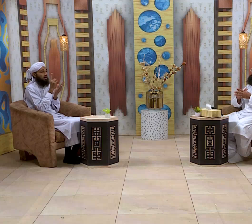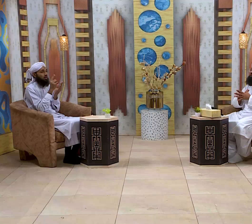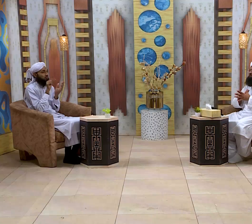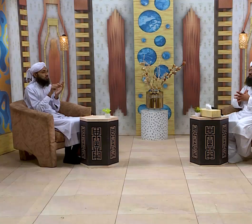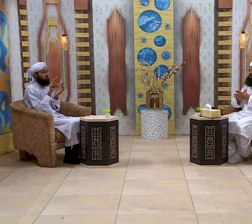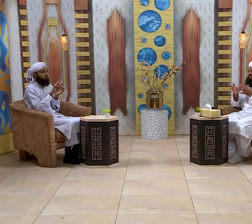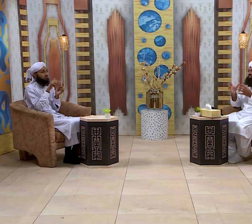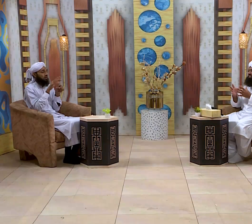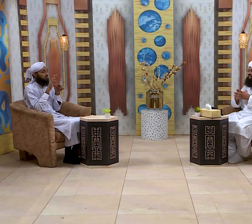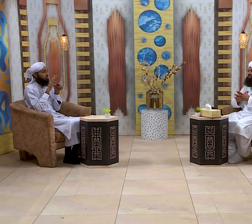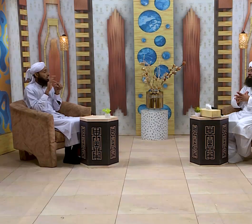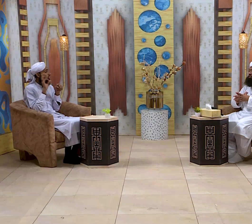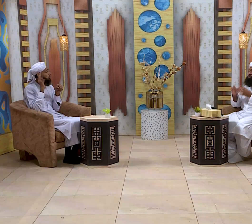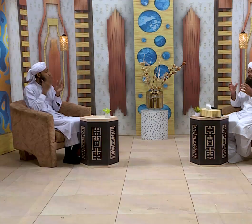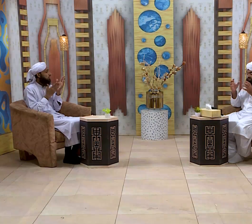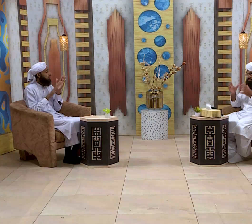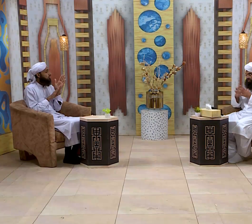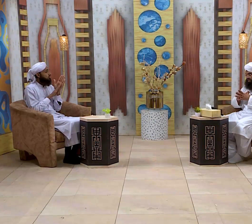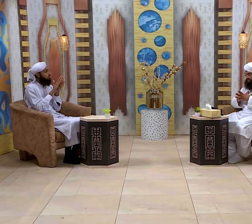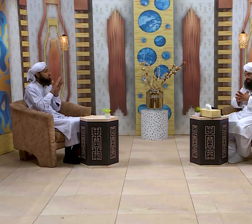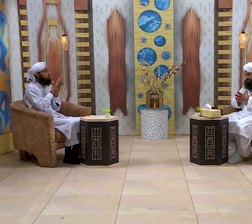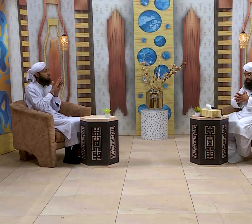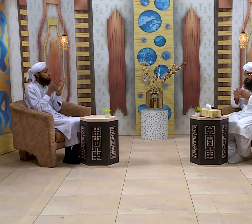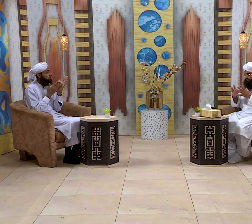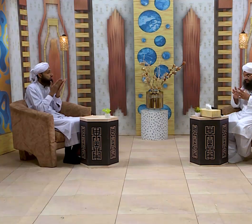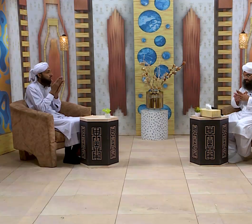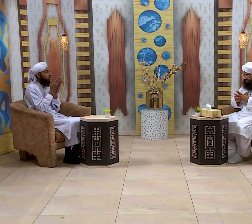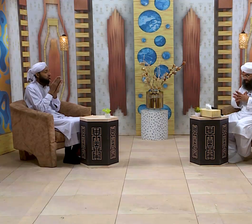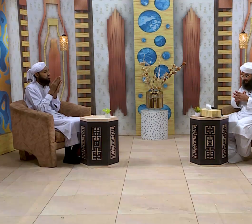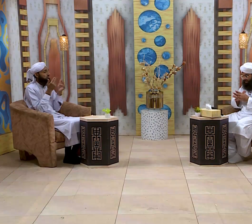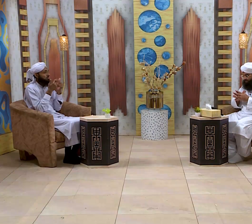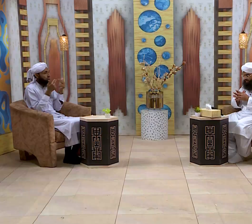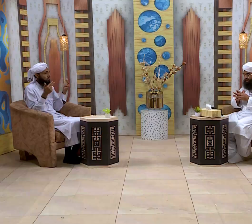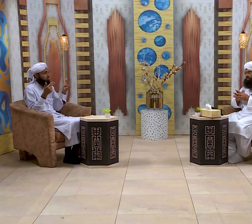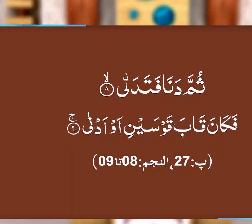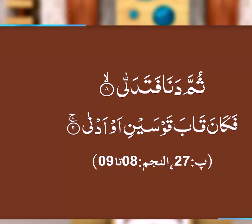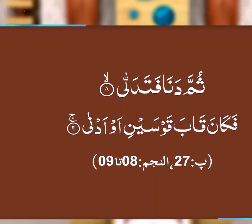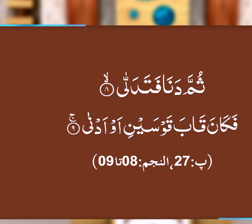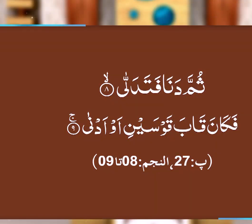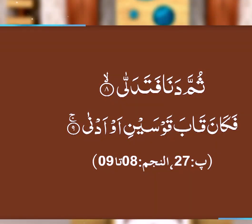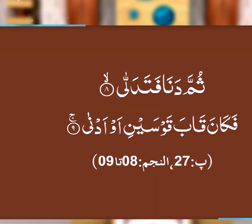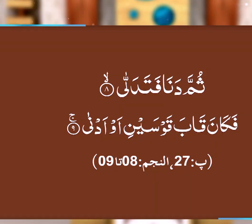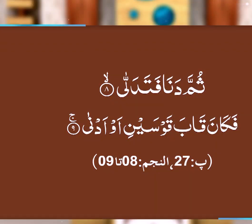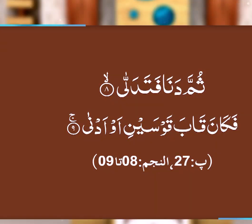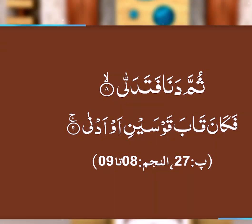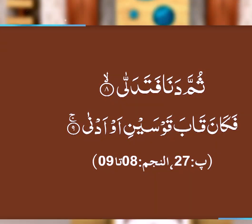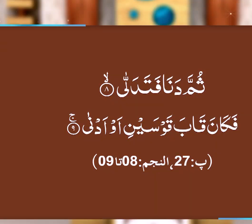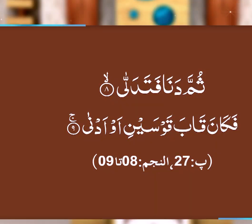کو پارہ 27 سورۃ النجم کے اندر ان الفاظ کے ساتھ بیان فرمایا، ثم دنا فتدلی